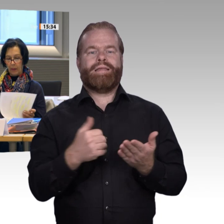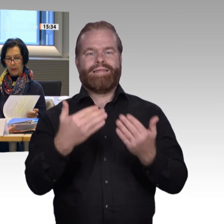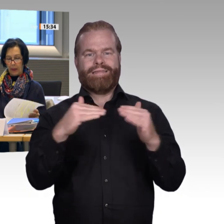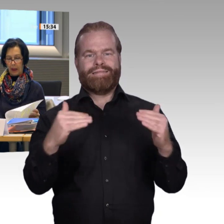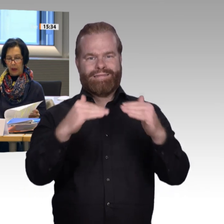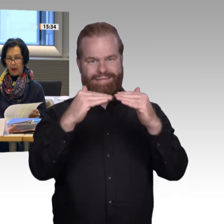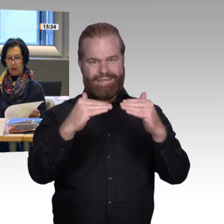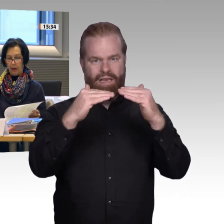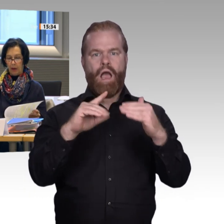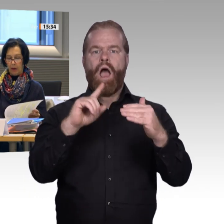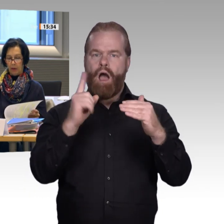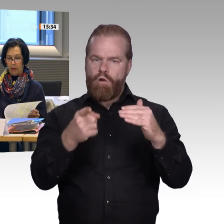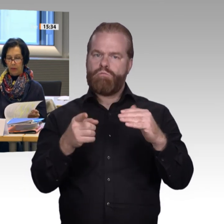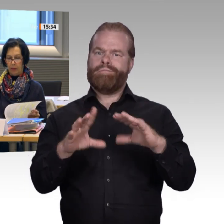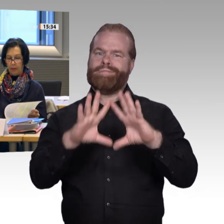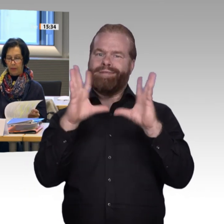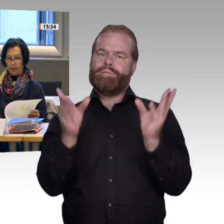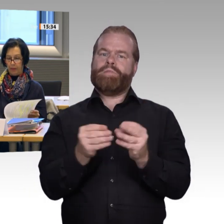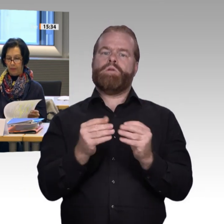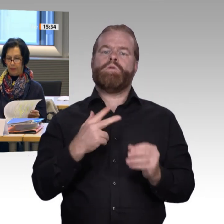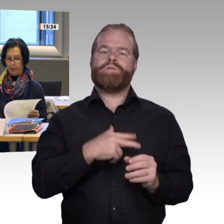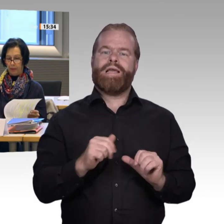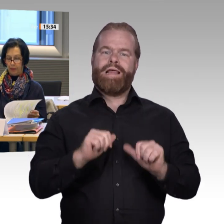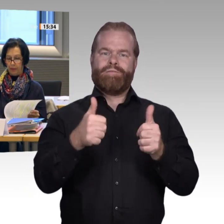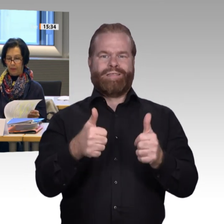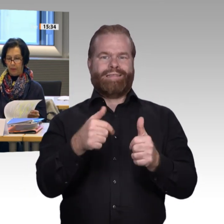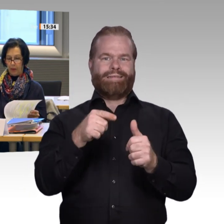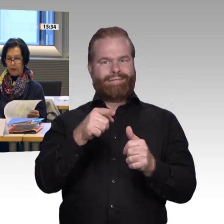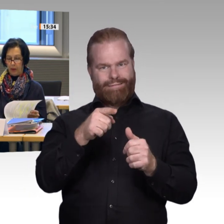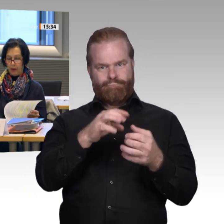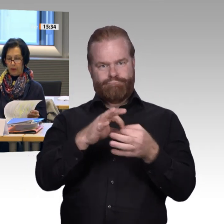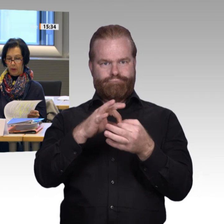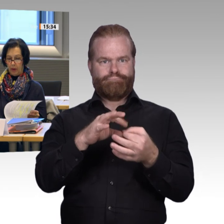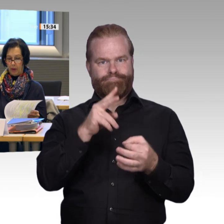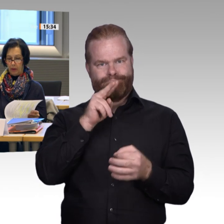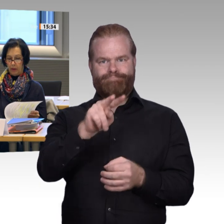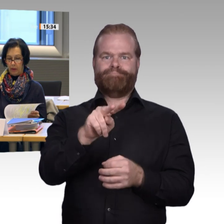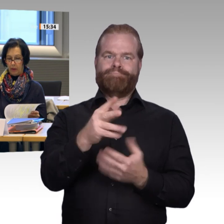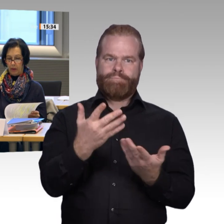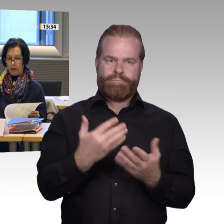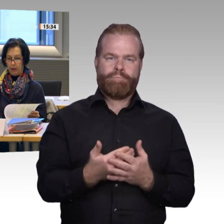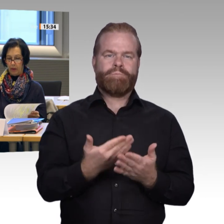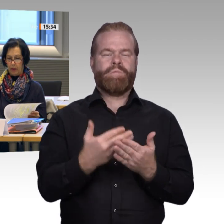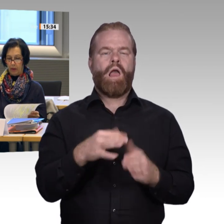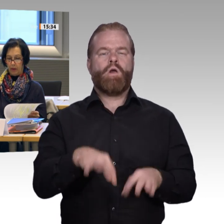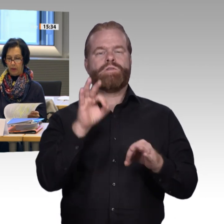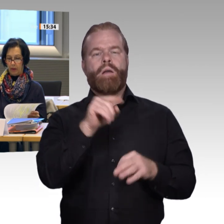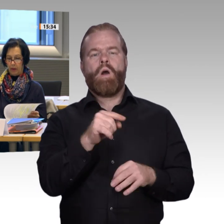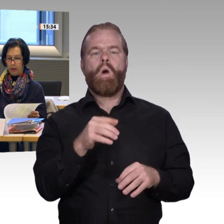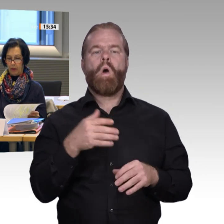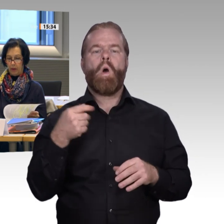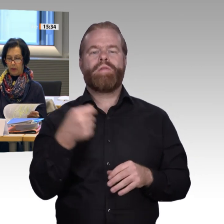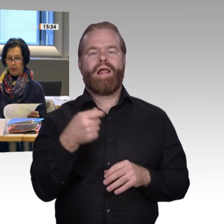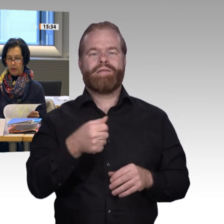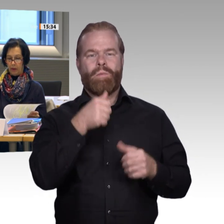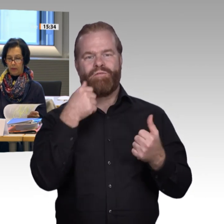Ausnahme der unterhaltsverpflichteten Eltern für minderjährige Kinder. Wie bewerten Sie das? Was sind Ihre Argumente? Und können Sie uns eine Einschätzung